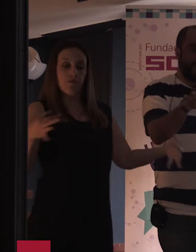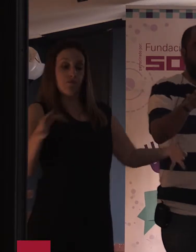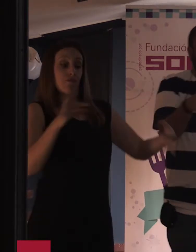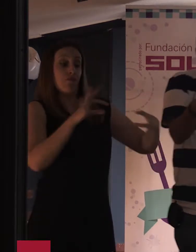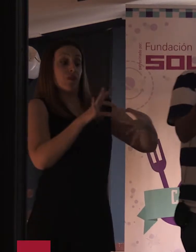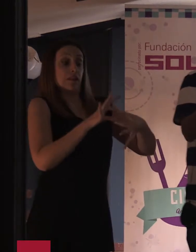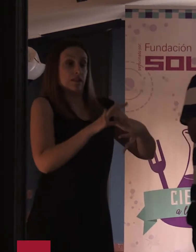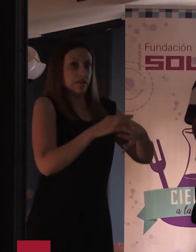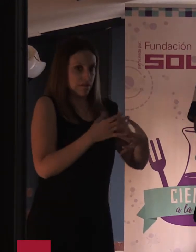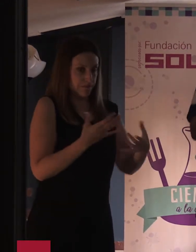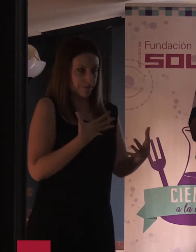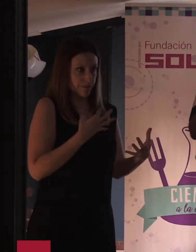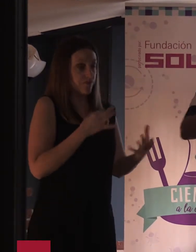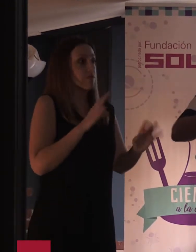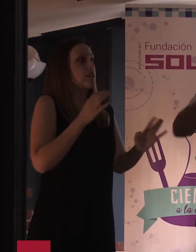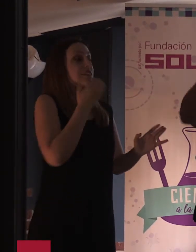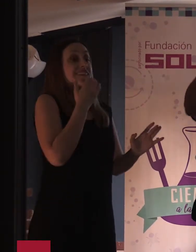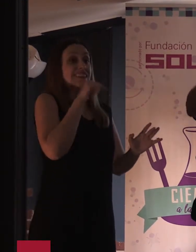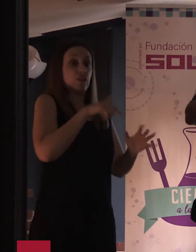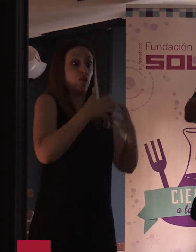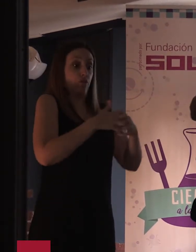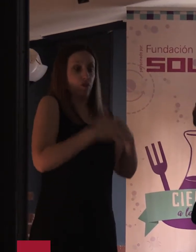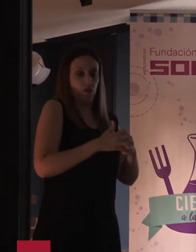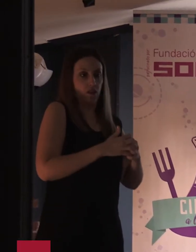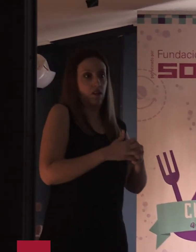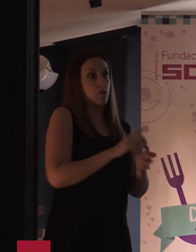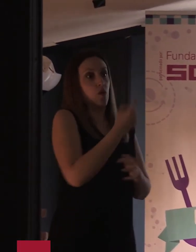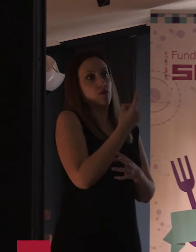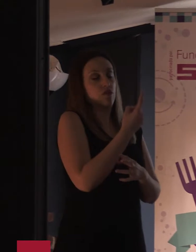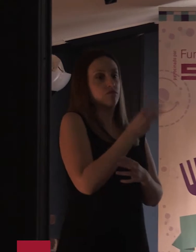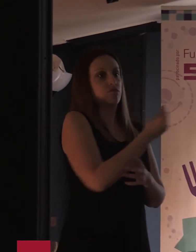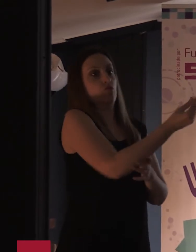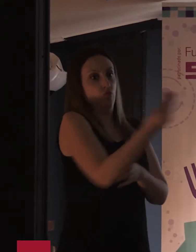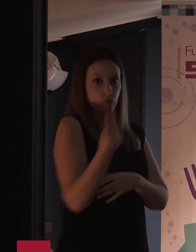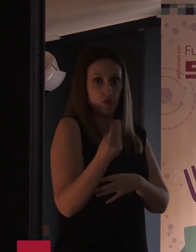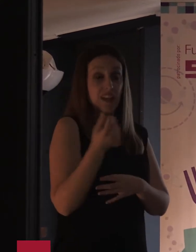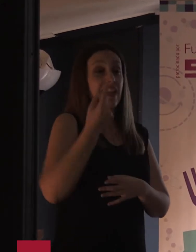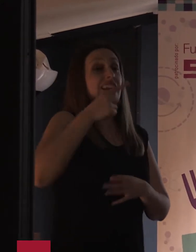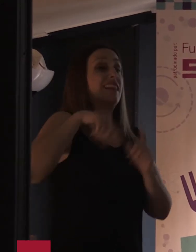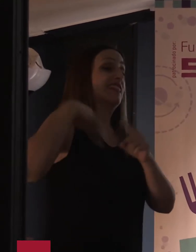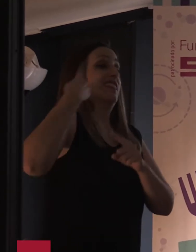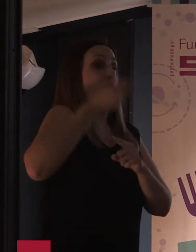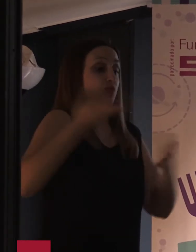lejos. Luego, si eso funciona, habrá que reconectar, en vez de uno, muchos, y luego habrá que integrarlo todo,